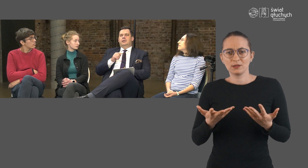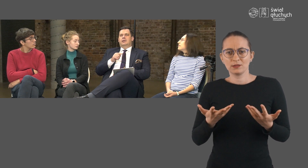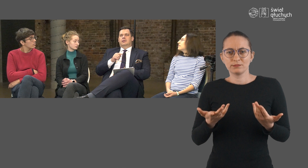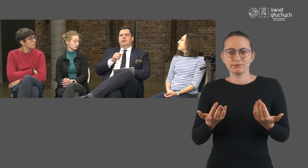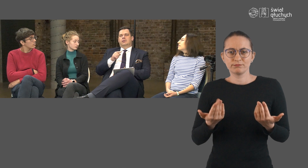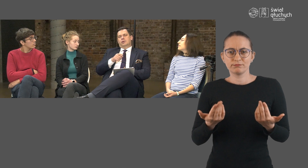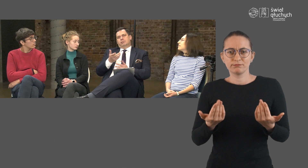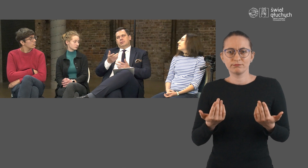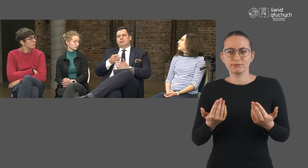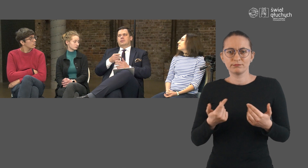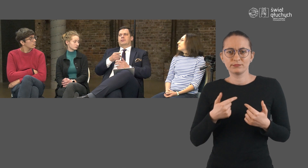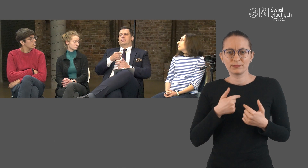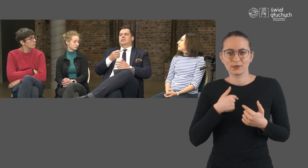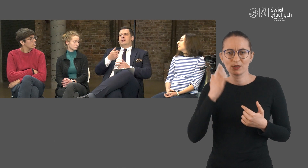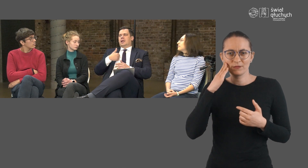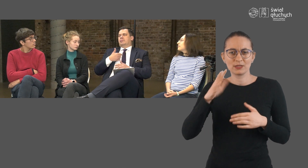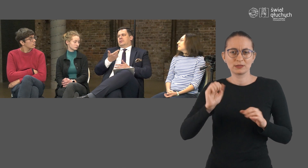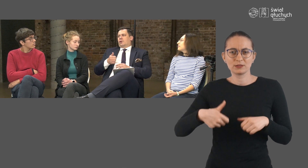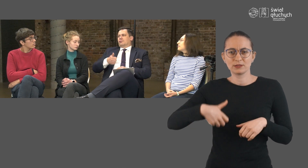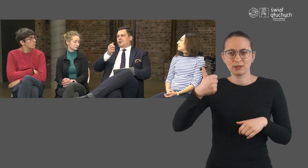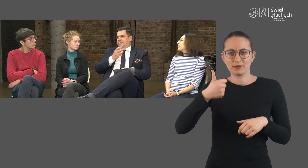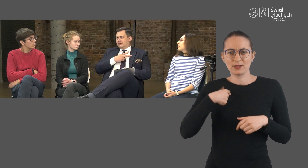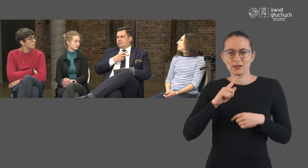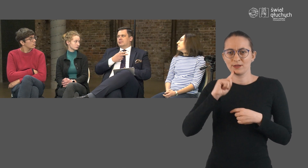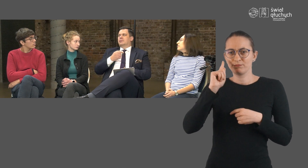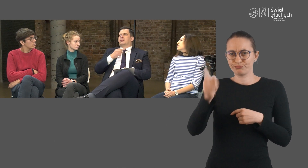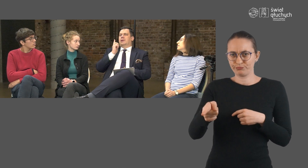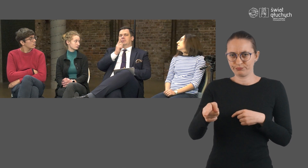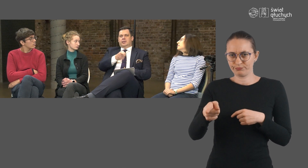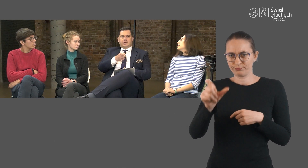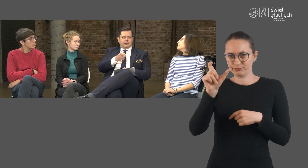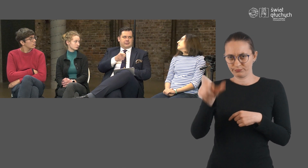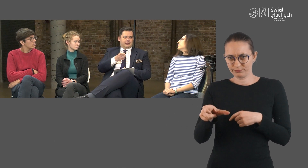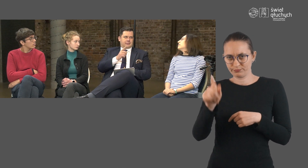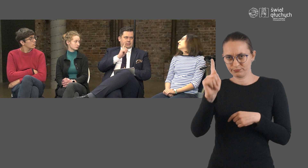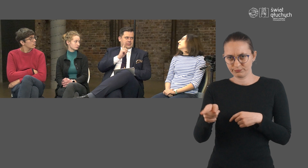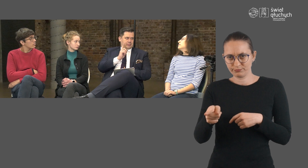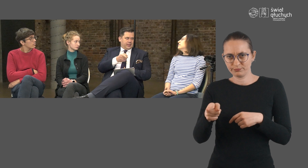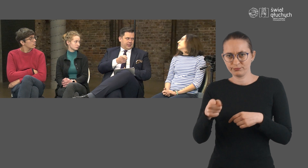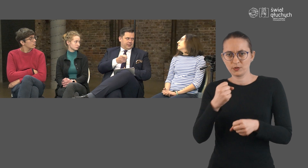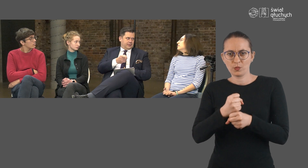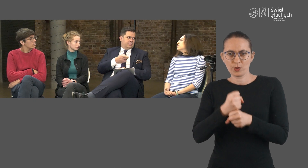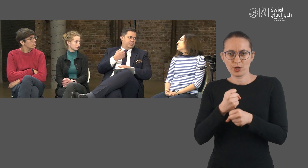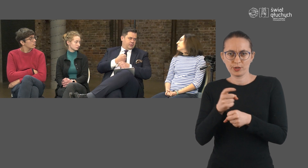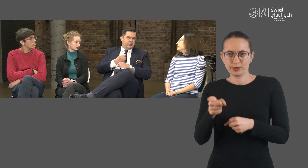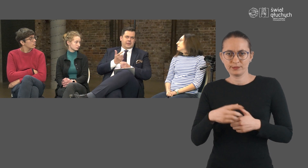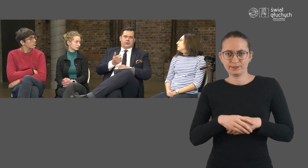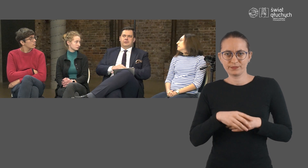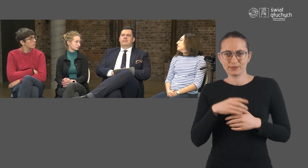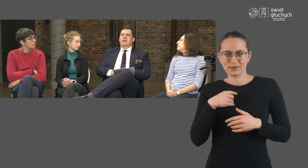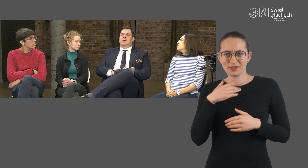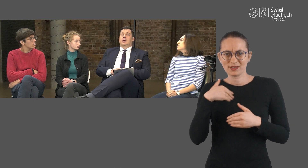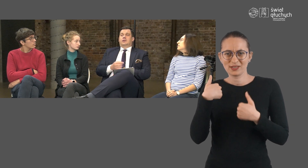i no, ja jako szef miałem dać polecenie, nie? Żeby zrobiła